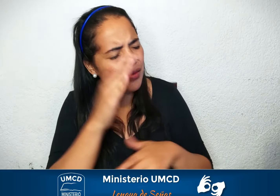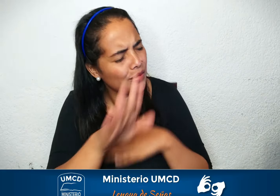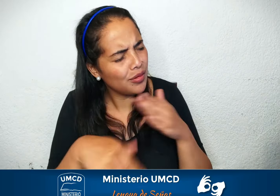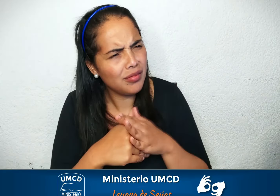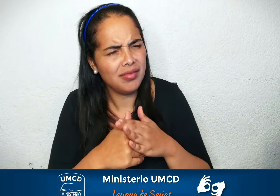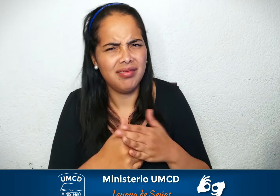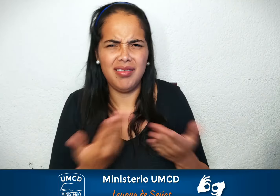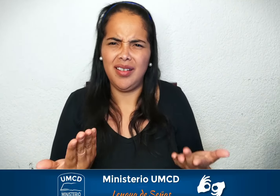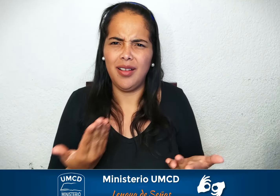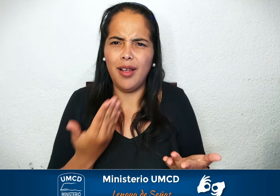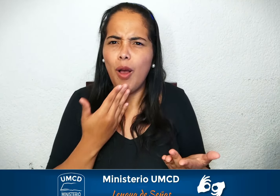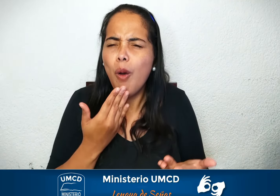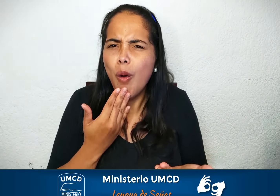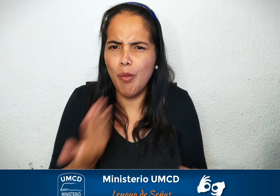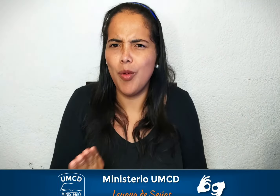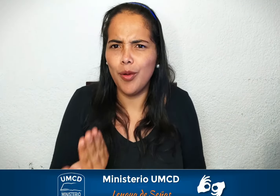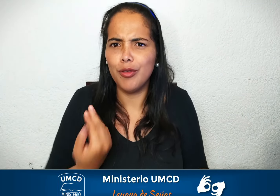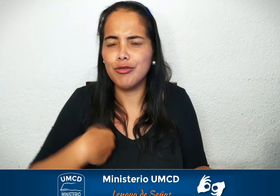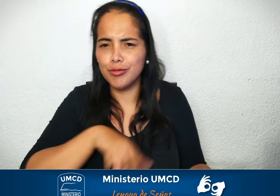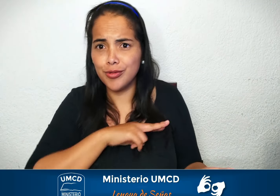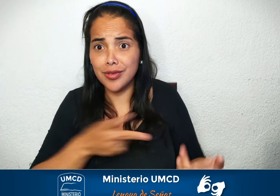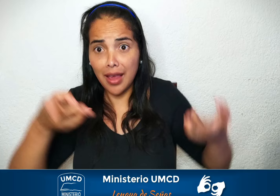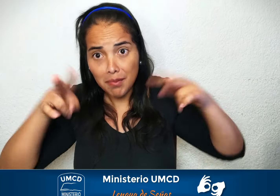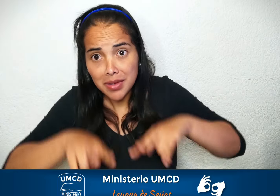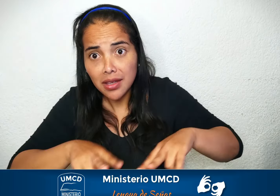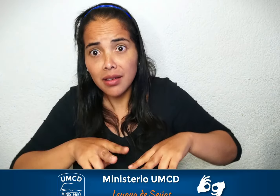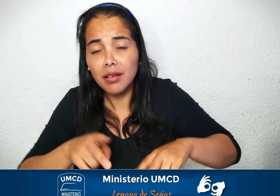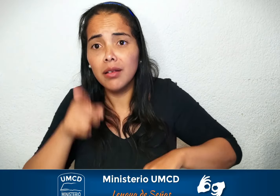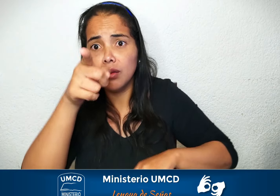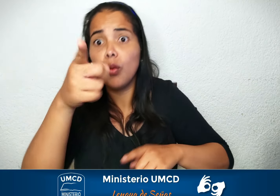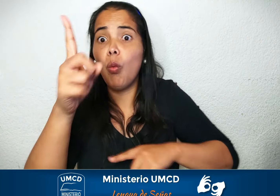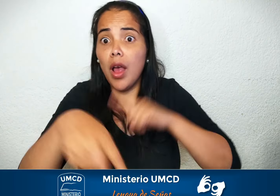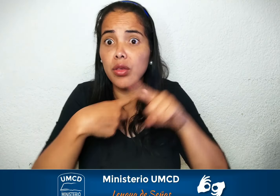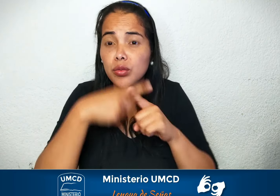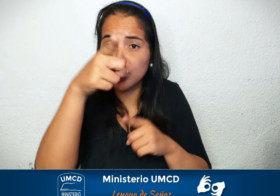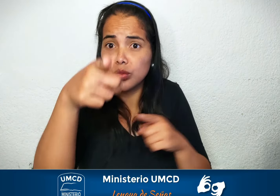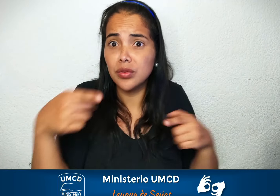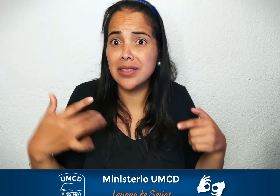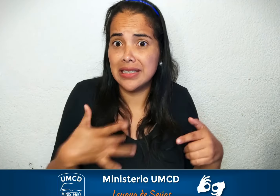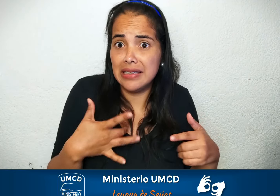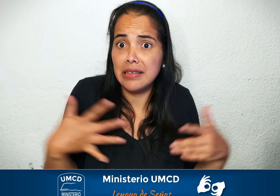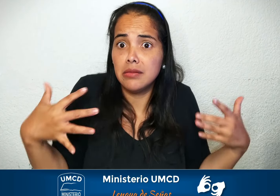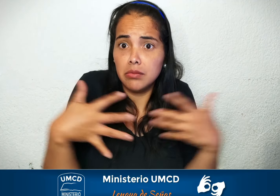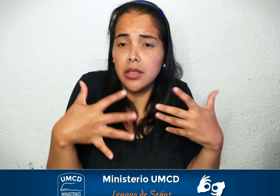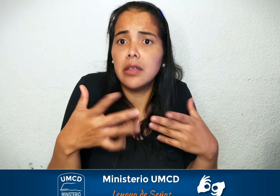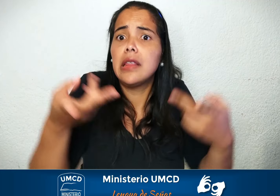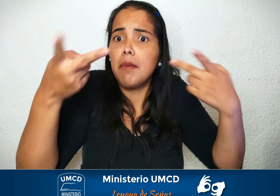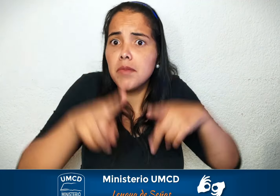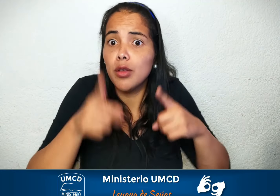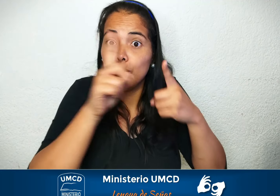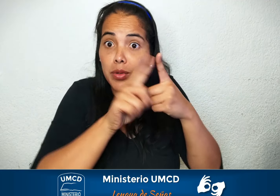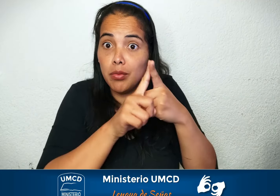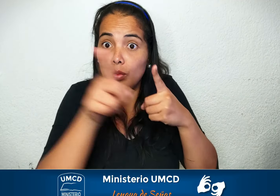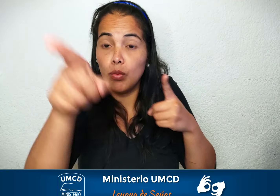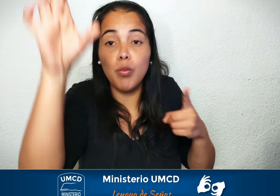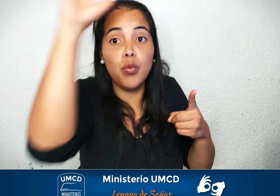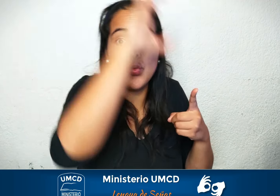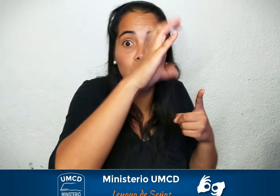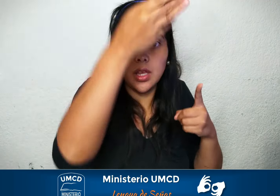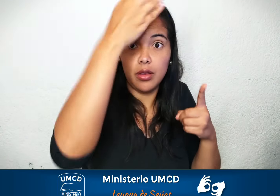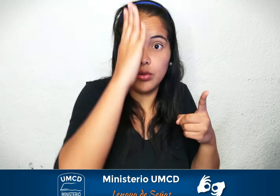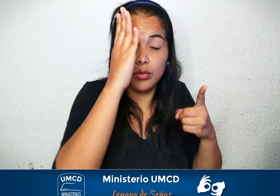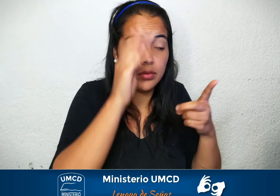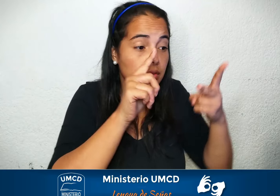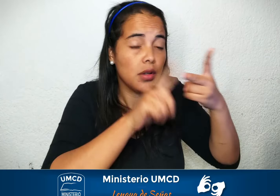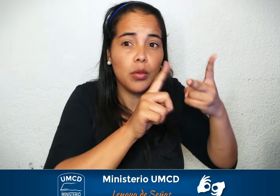Y uno diría, pero ¿cómo así? ¿Eso qué tiene que ver con mi temor, con la situación que me amenaza? Y lo que pasa es que